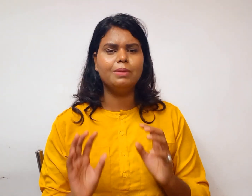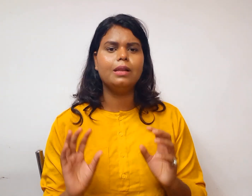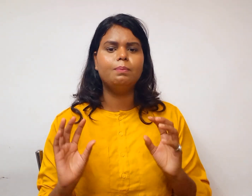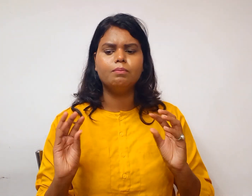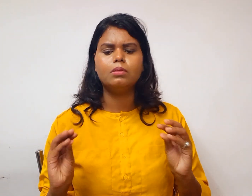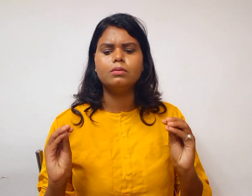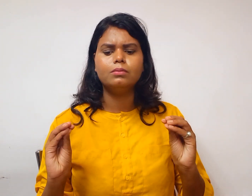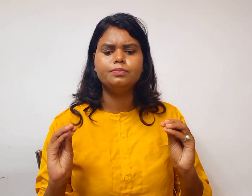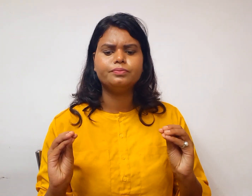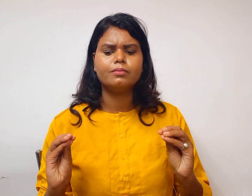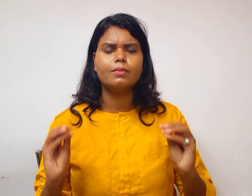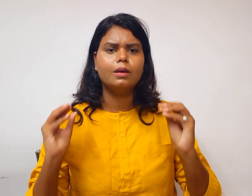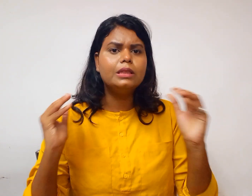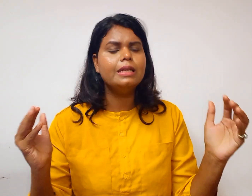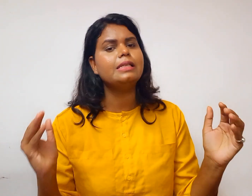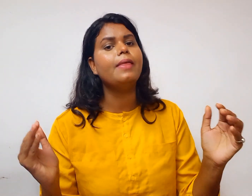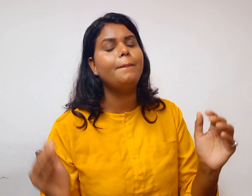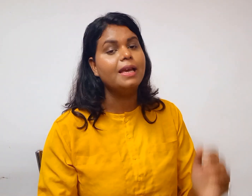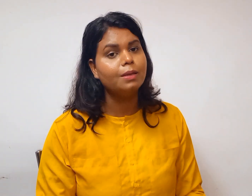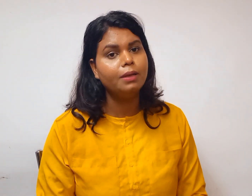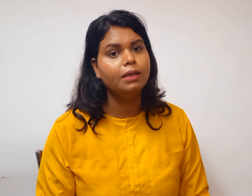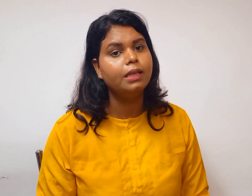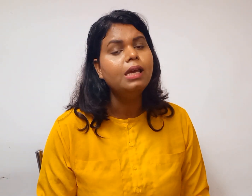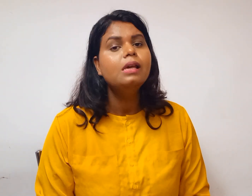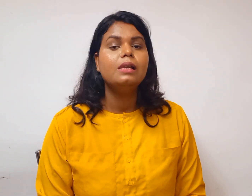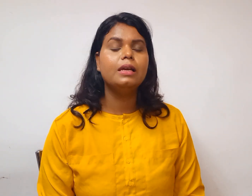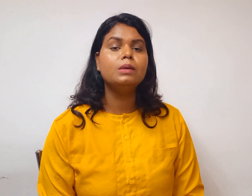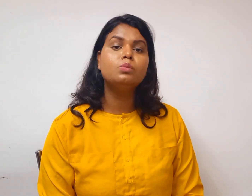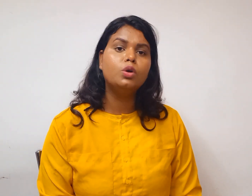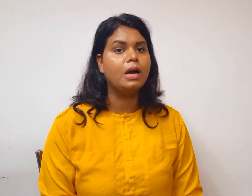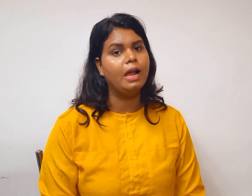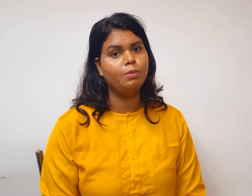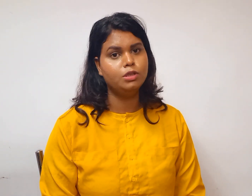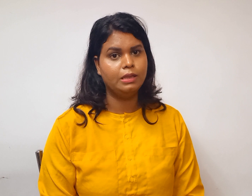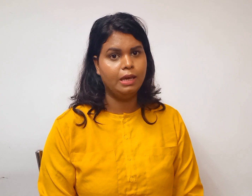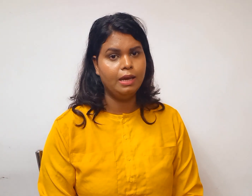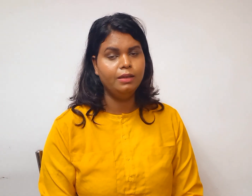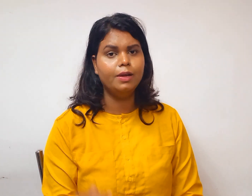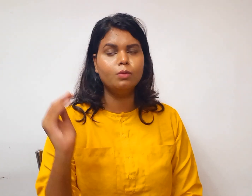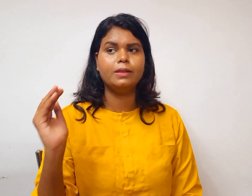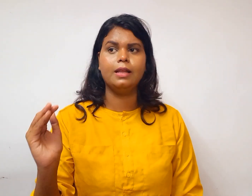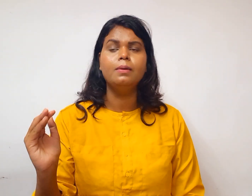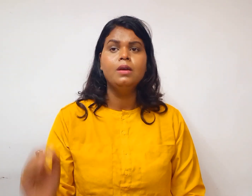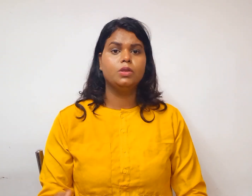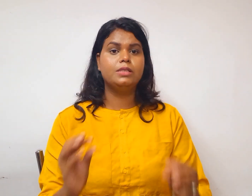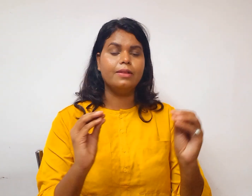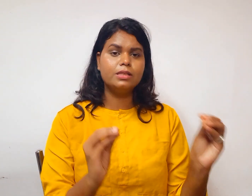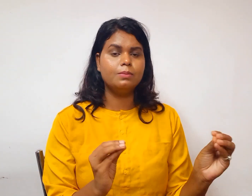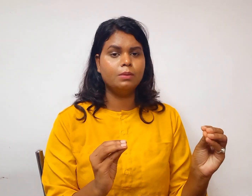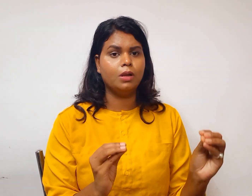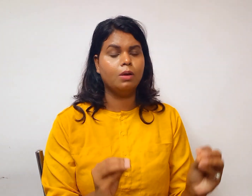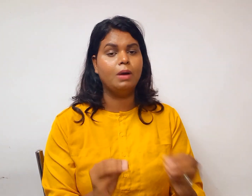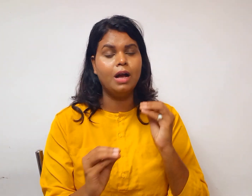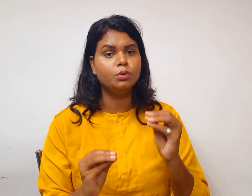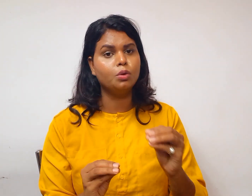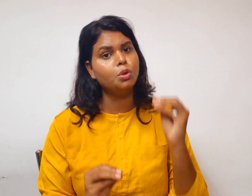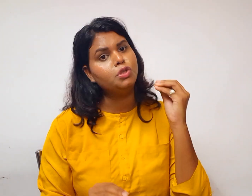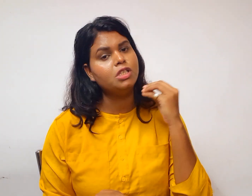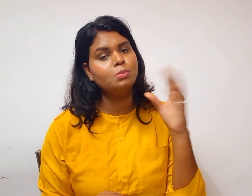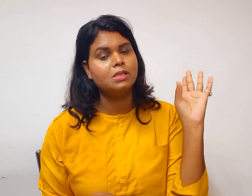मतलब इतने ज़्यादा पैसे भी नहीं थे लेकिन मूड ख़राब हो जाता है यार। ये लोग मतलब ज़्यादा सामान मंगाओ तो कुछ चीज़ मिसिंग